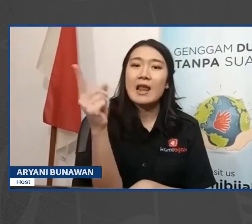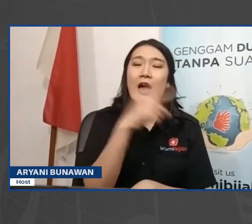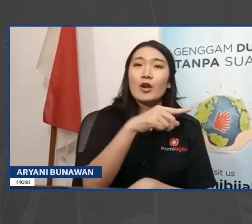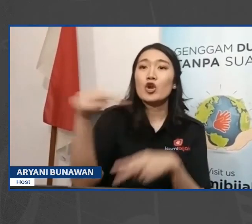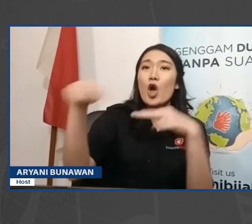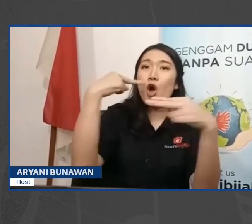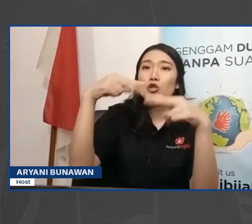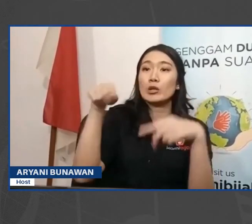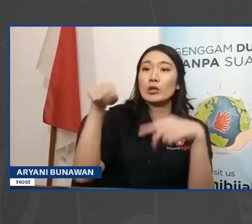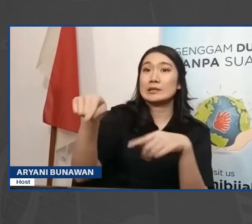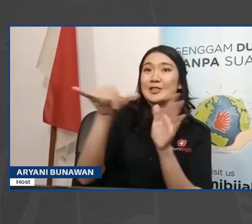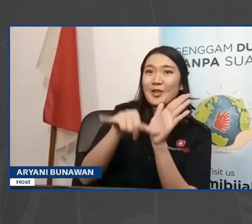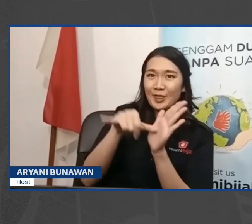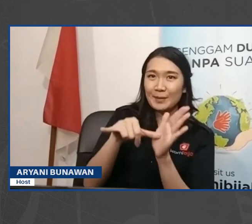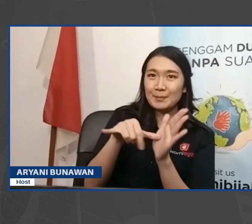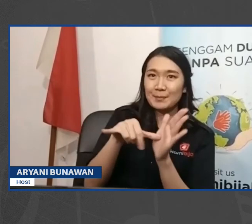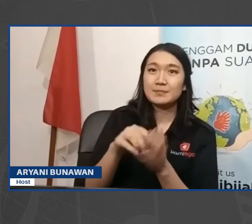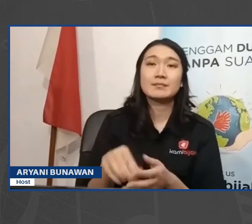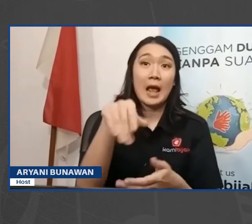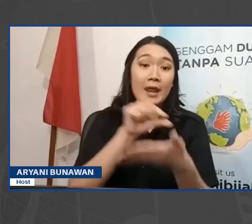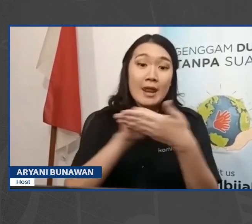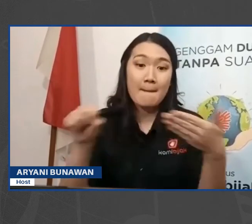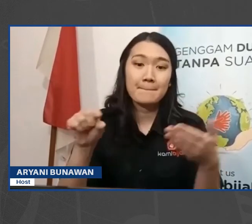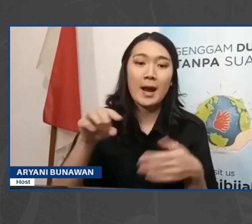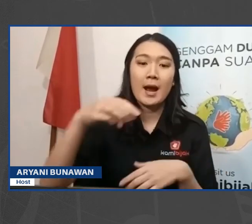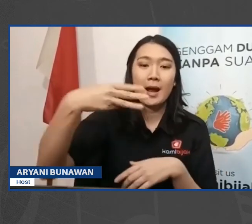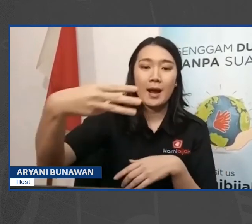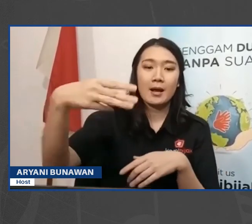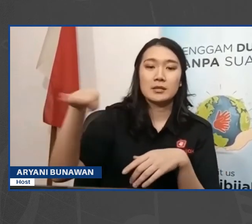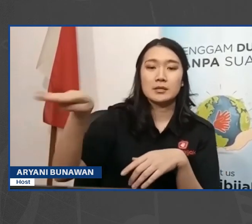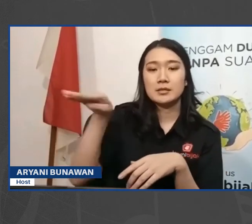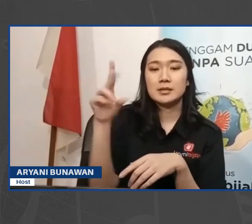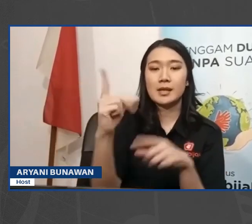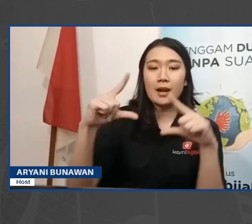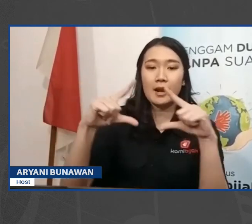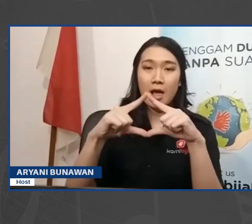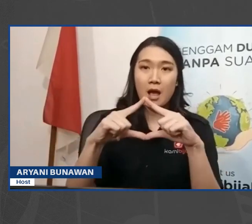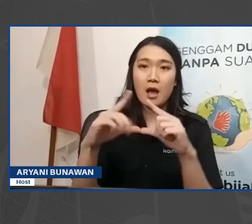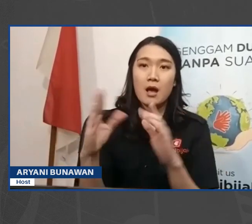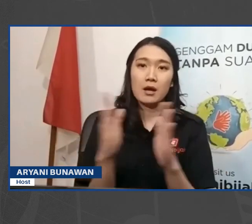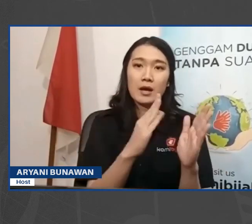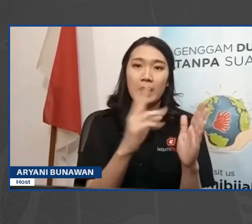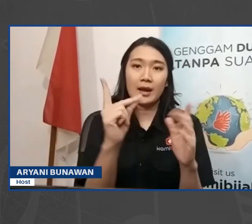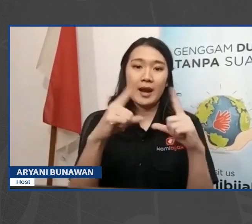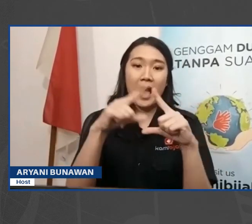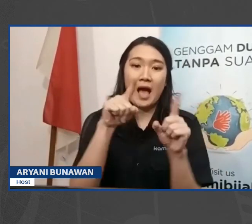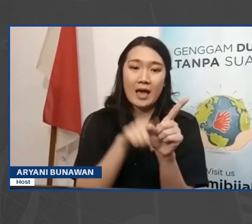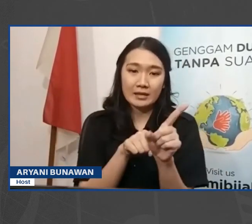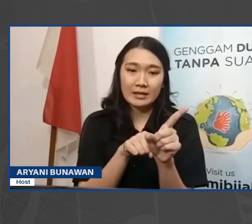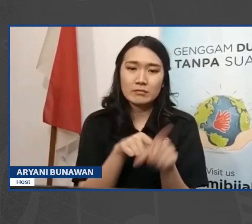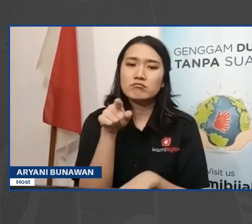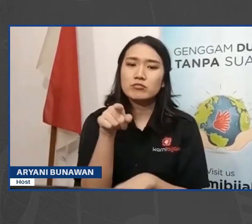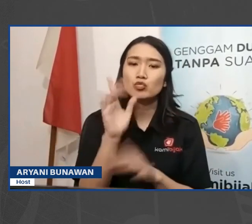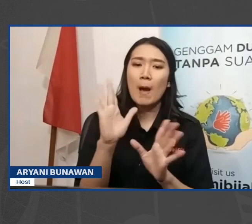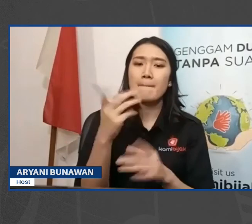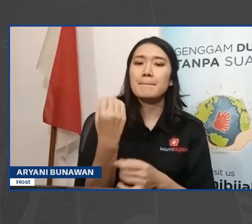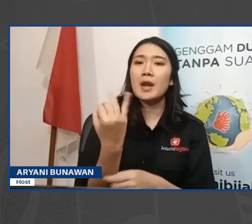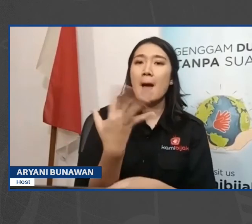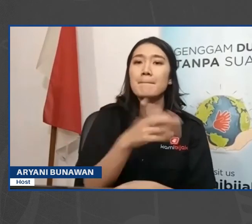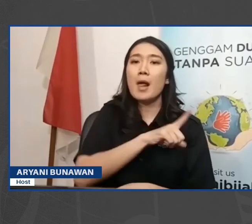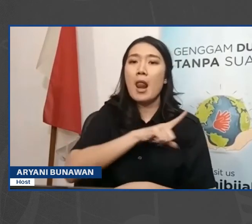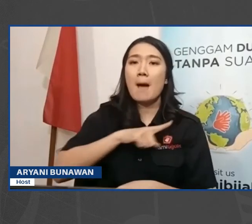Oke, nah ini ada pertanyaan dari pemirsa yang nonton di YouTube. Ada pertanyaan dari Ezra Ray.